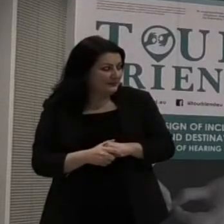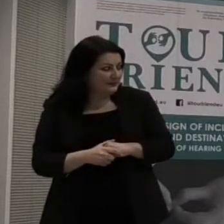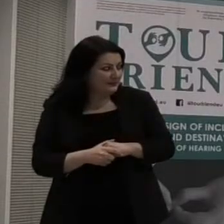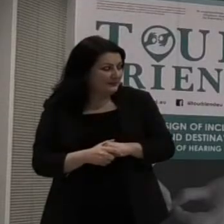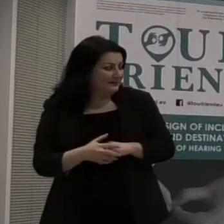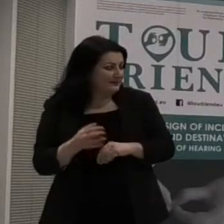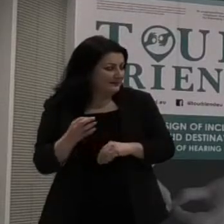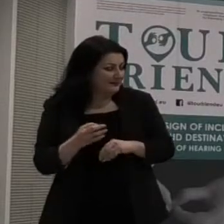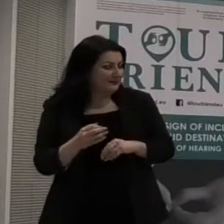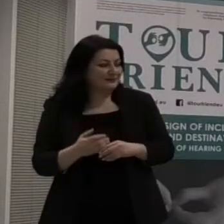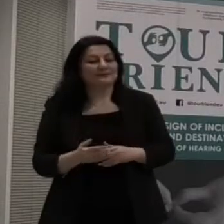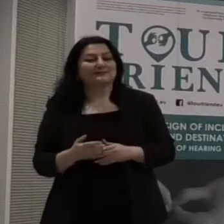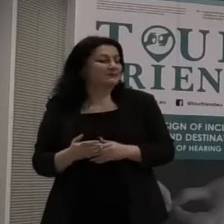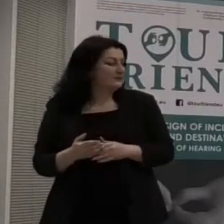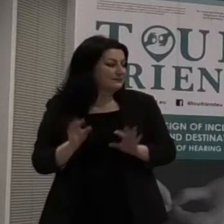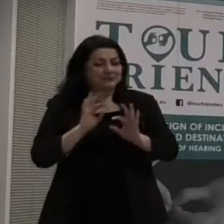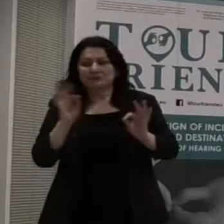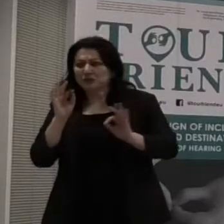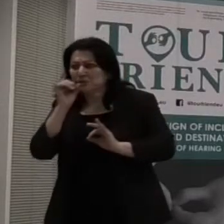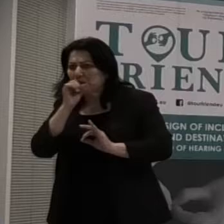Τέλεια. Και με αυτό.